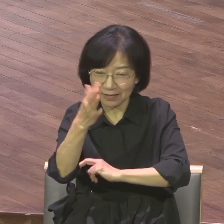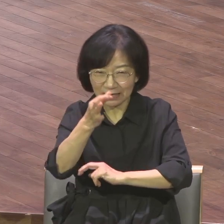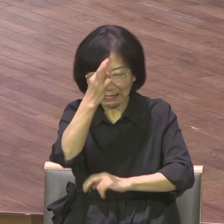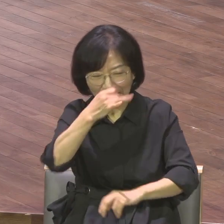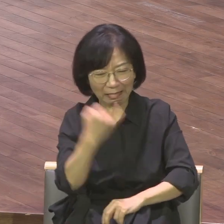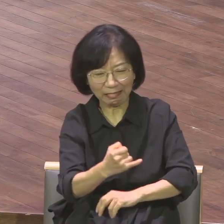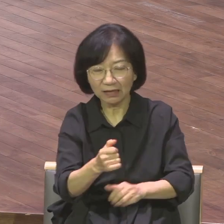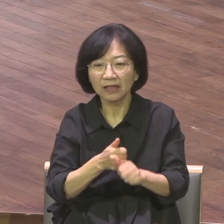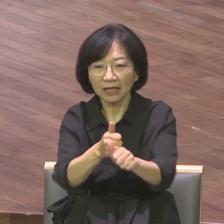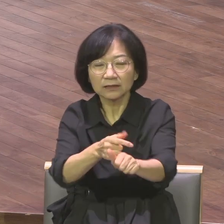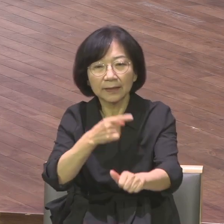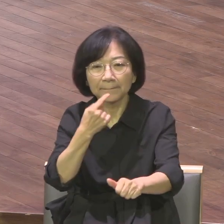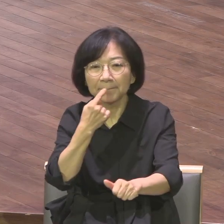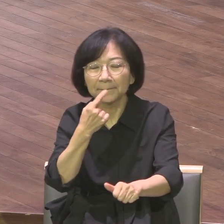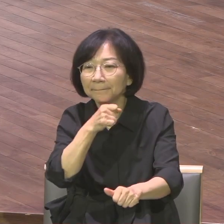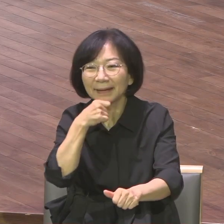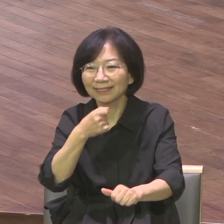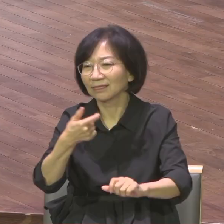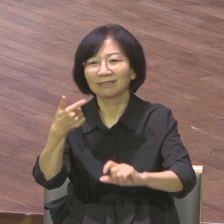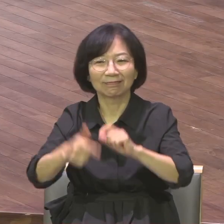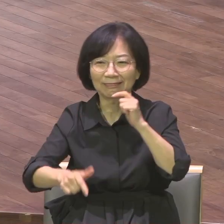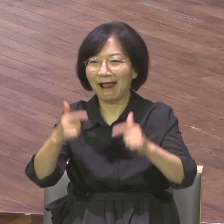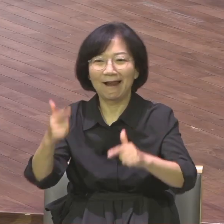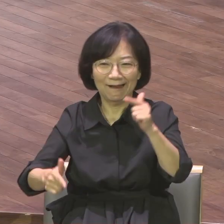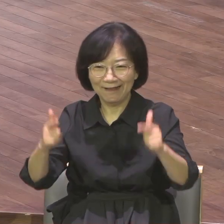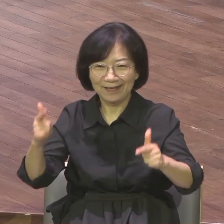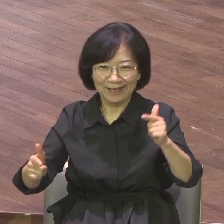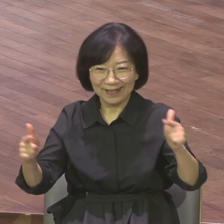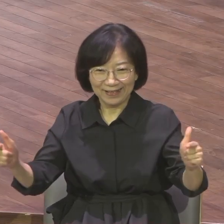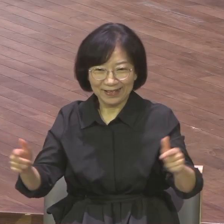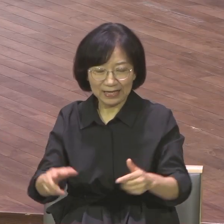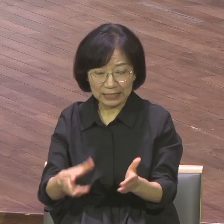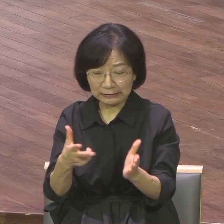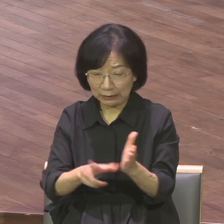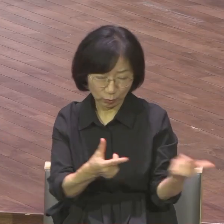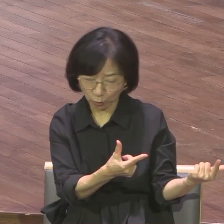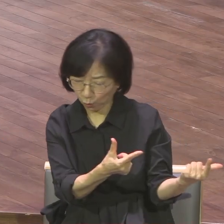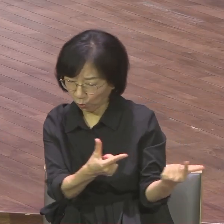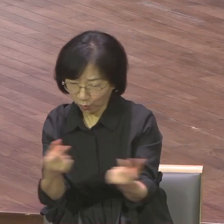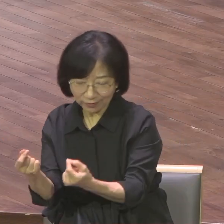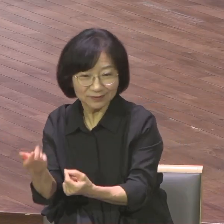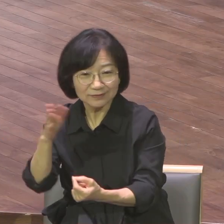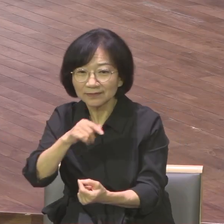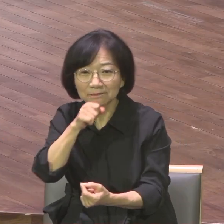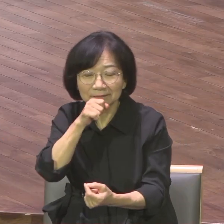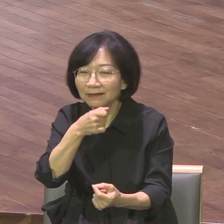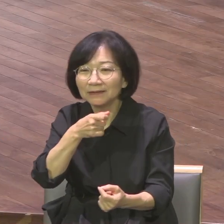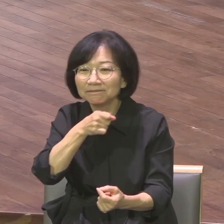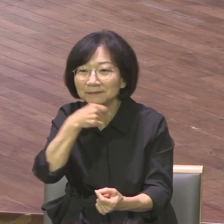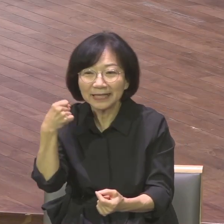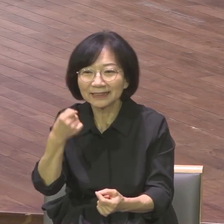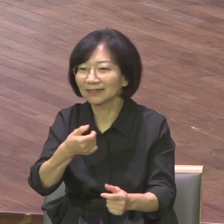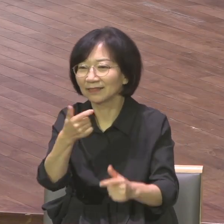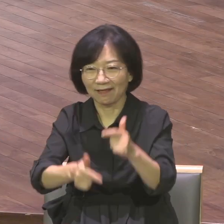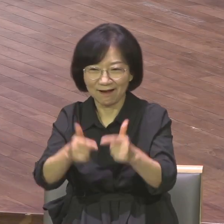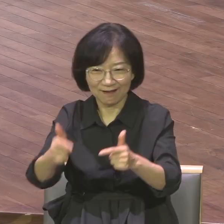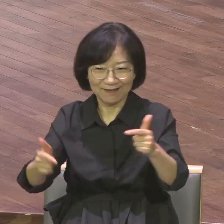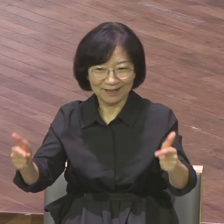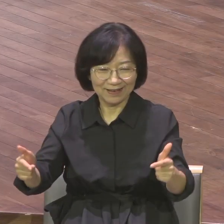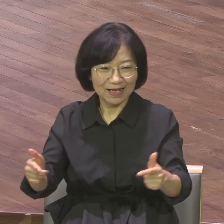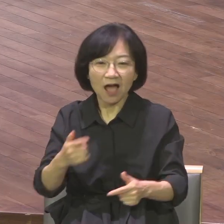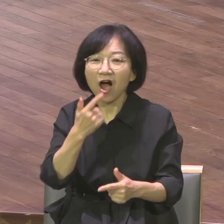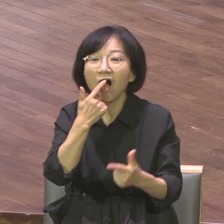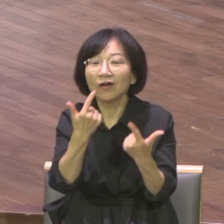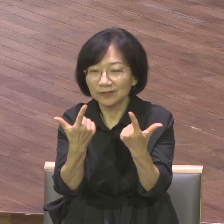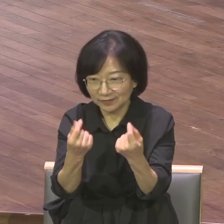영적으로 이 강단과 한 흐름을 타도 연령별로 필요한 메시지가 있어야 됩니다. 연령별 필요한